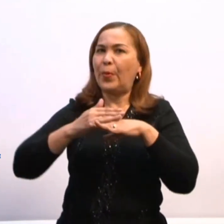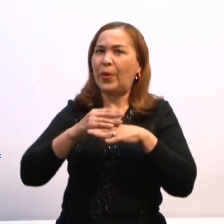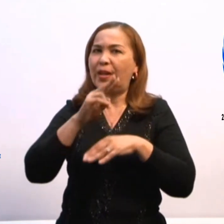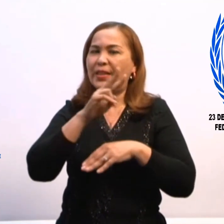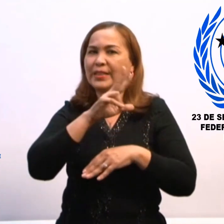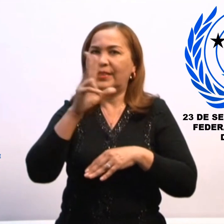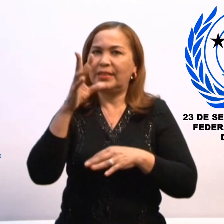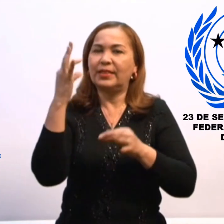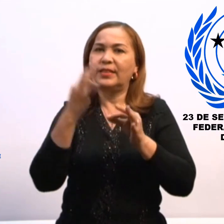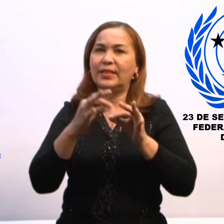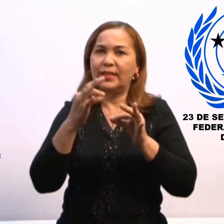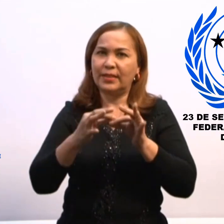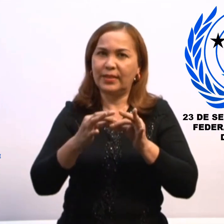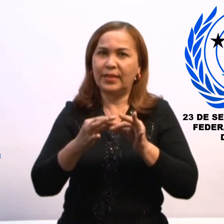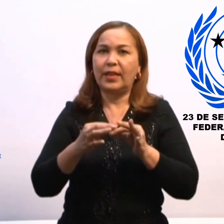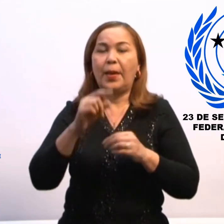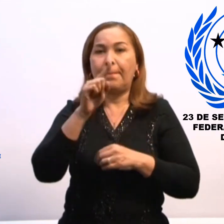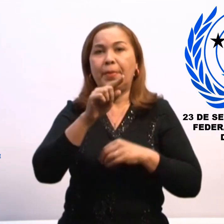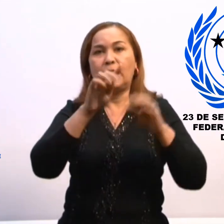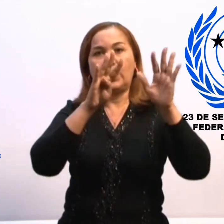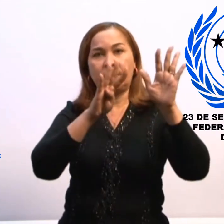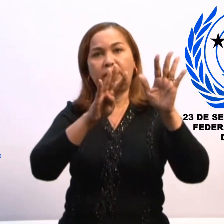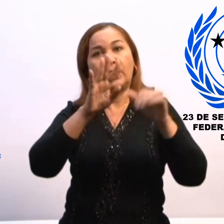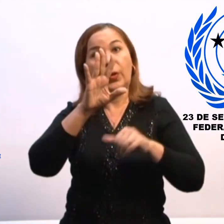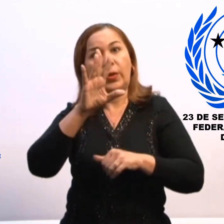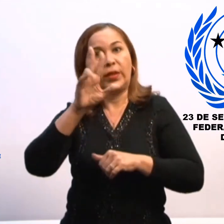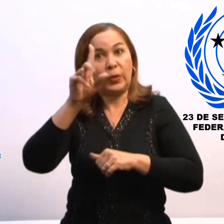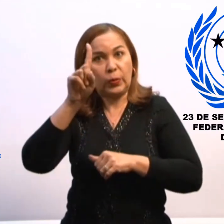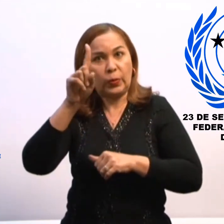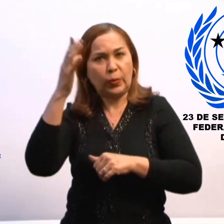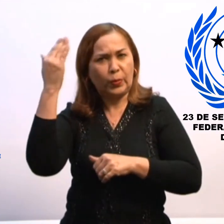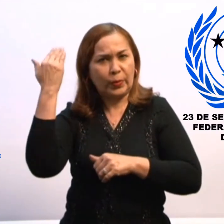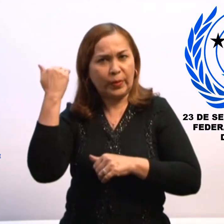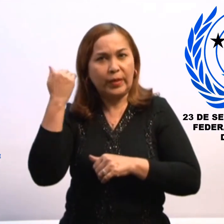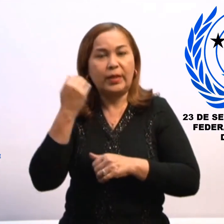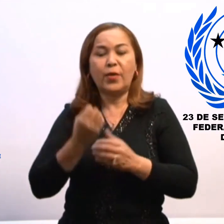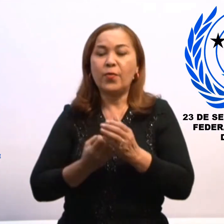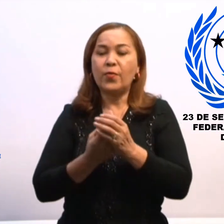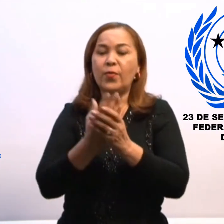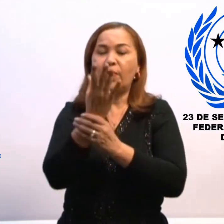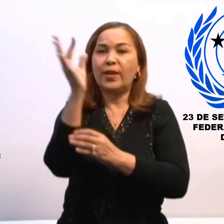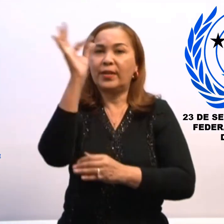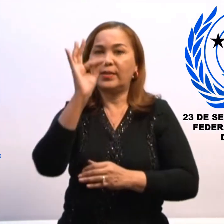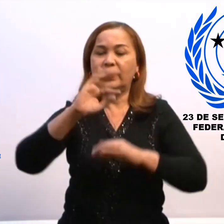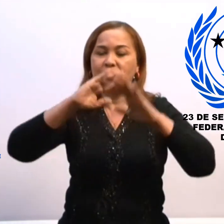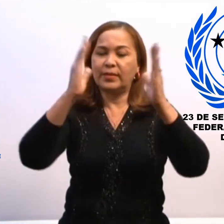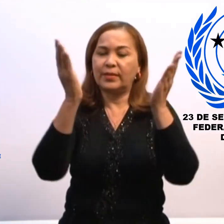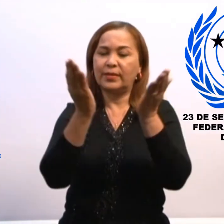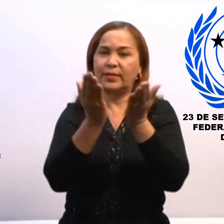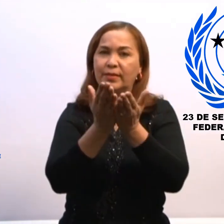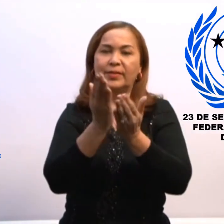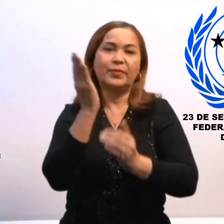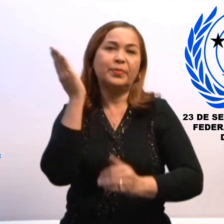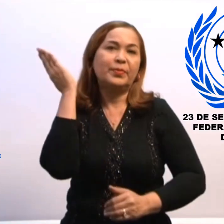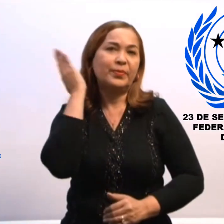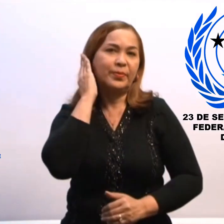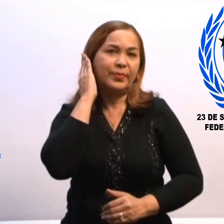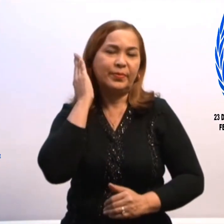de septiembre de 1951 se fundó la Federación Mundial de Sordos.